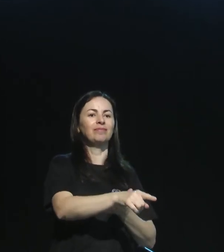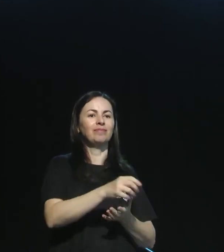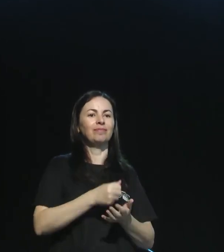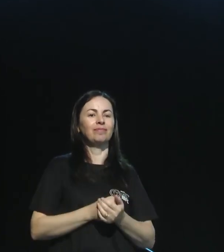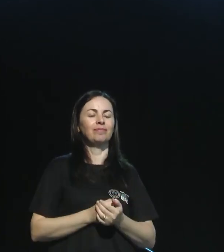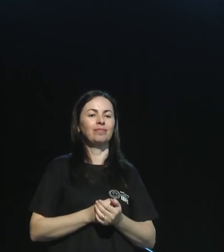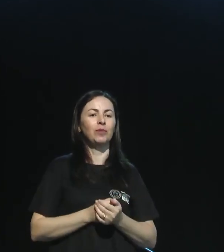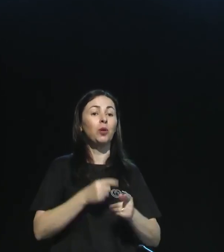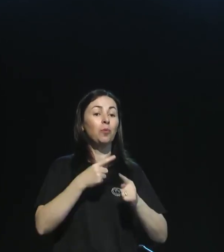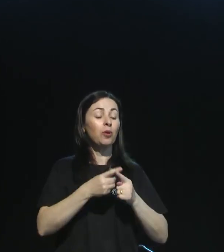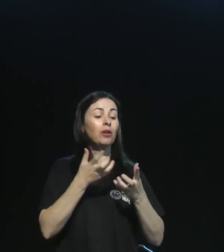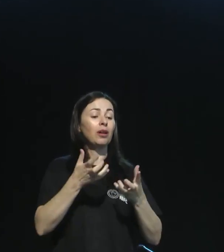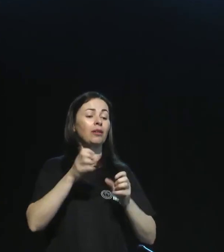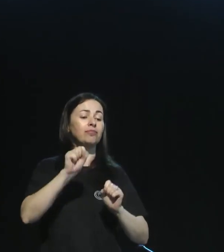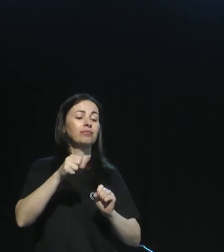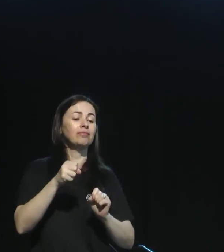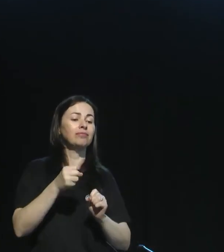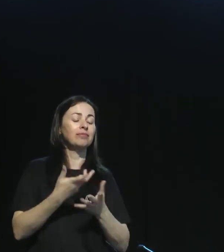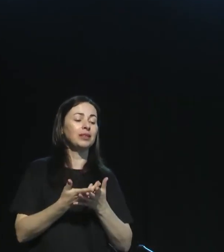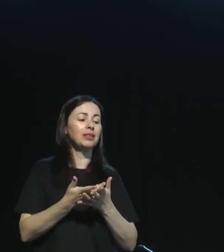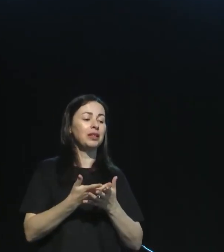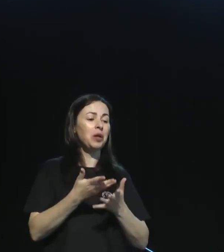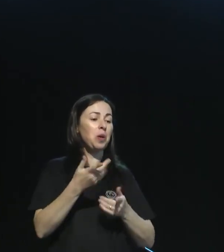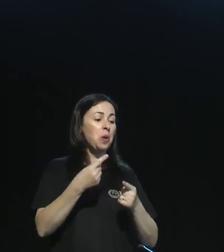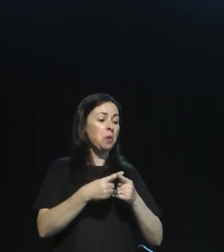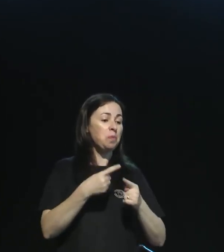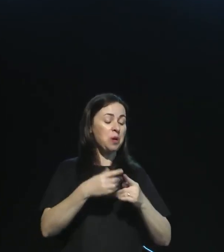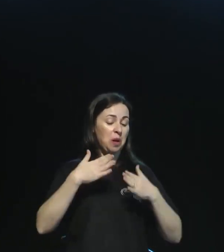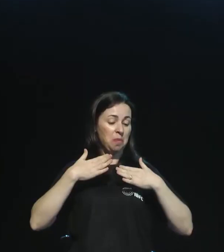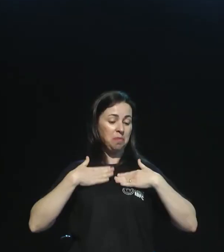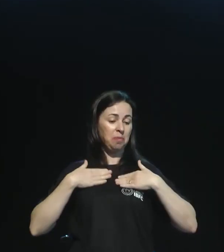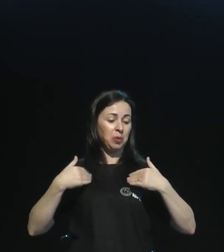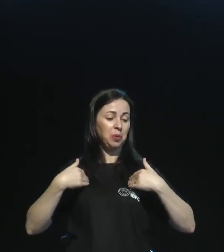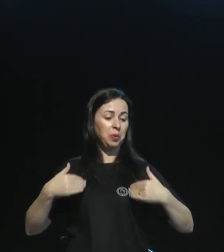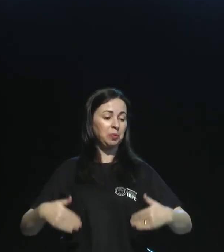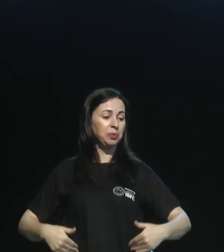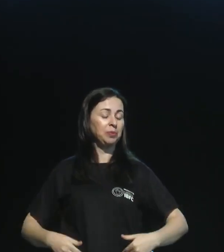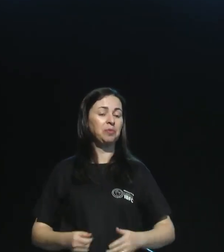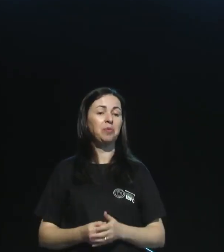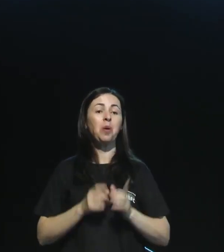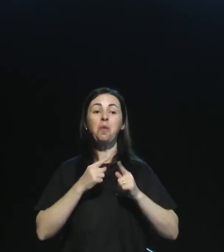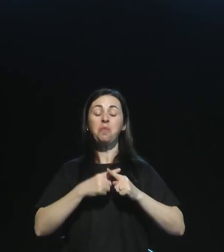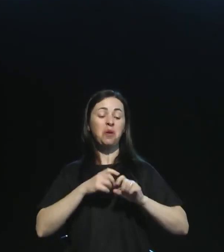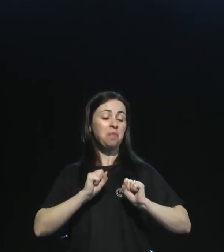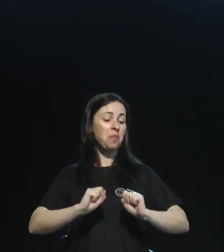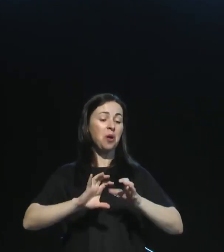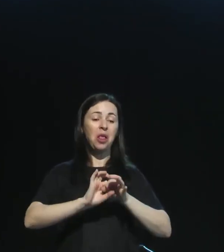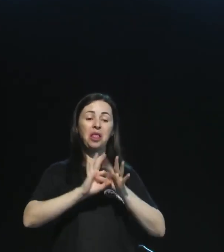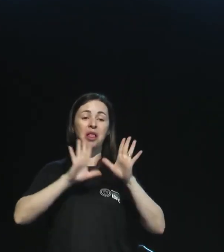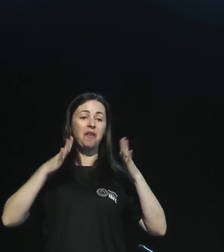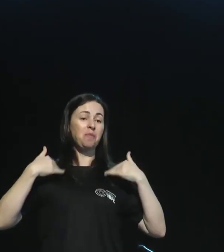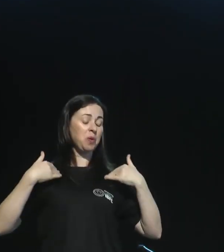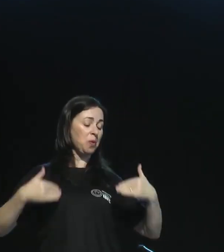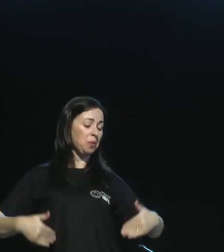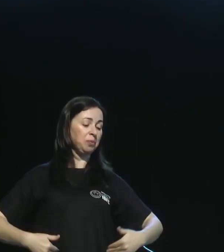Você quer ouvir? É meu corpo. Eu posso fazer o que quiser com o meu corpo.